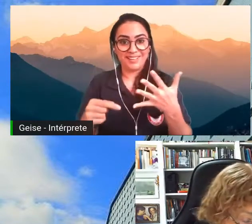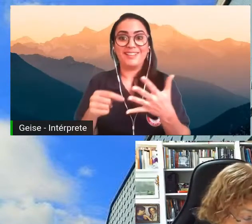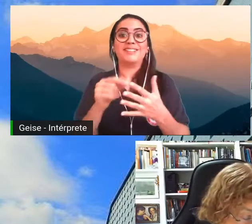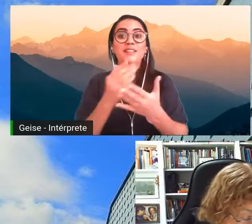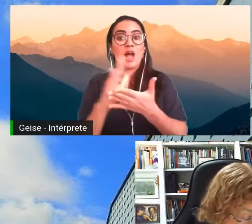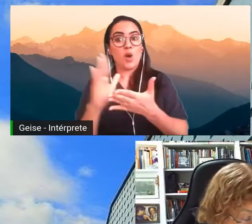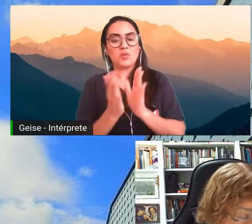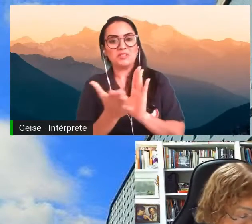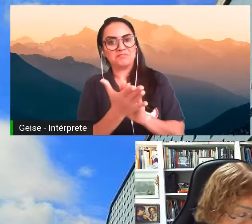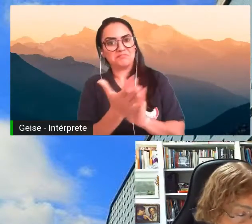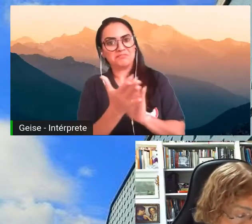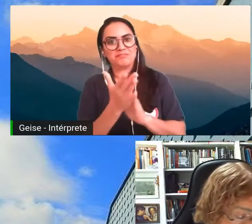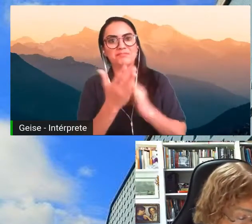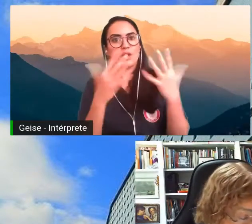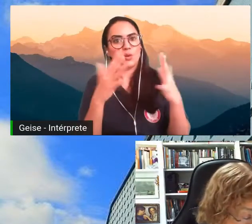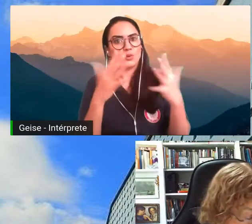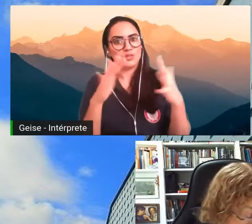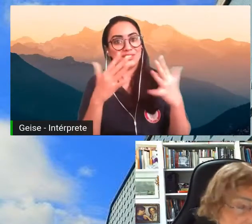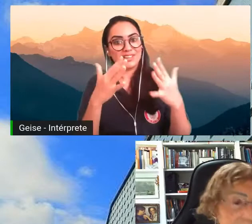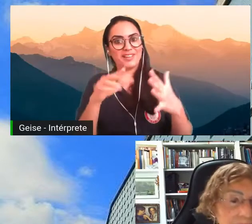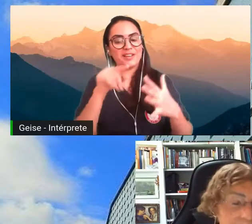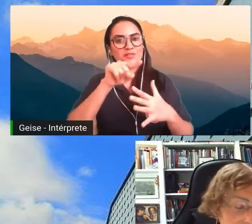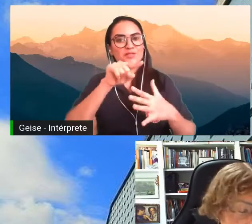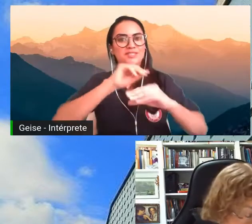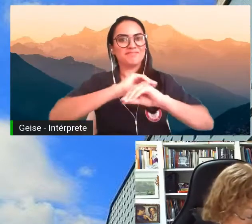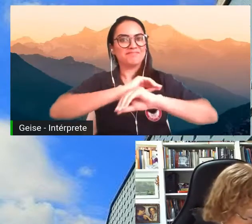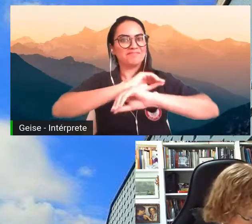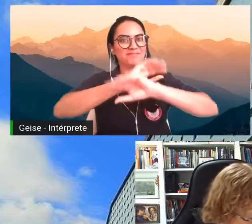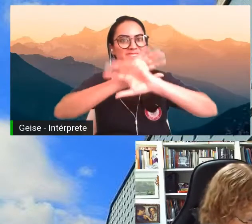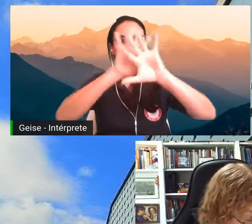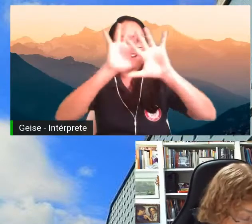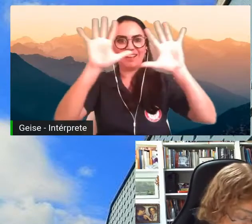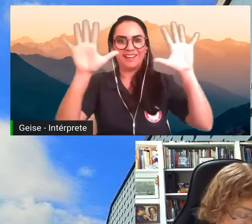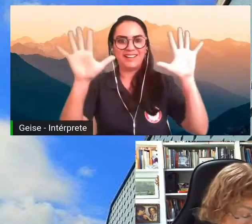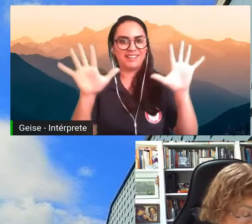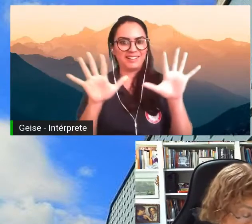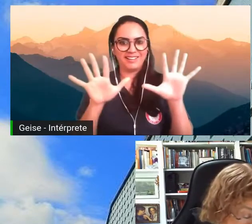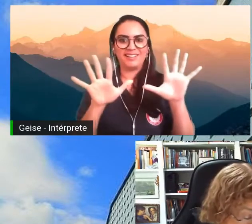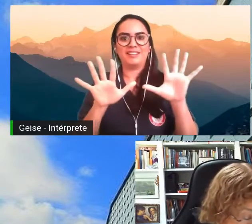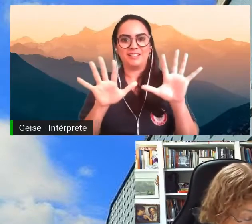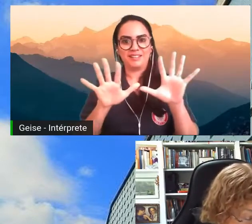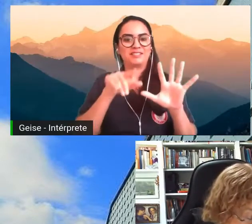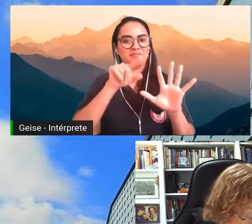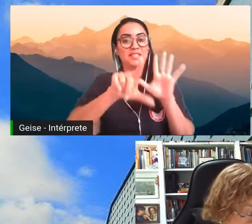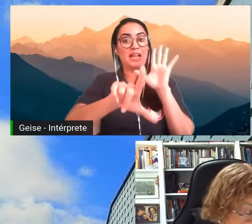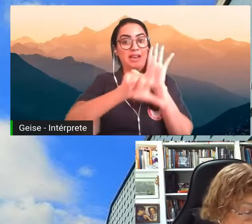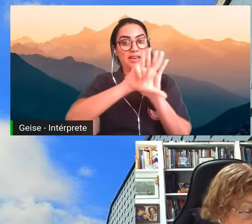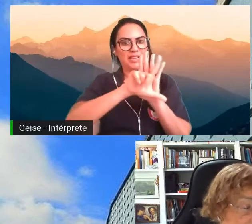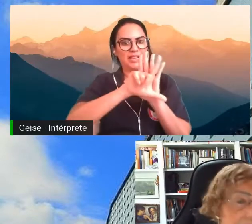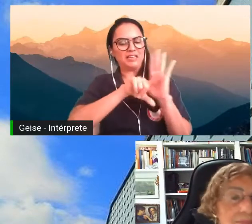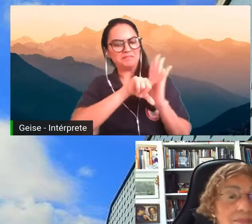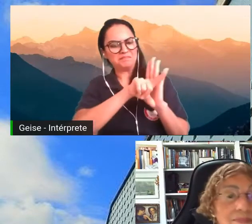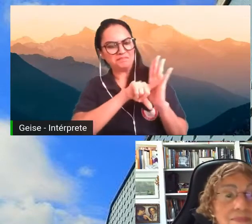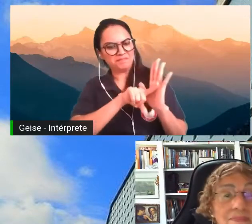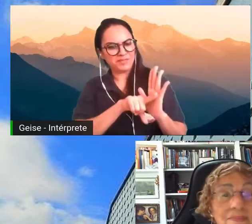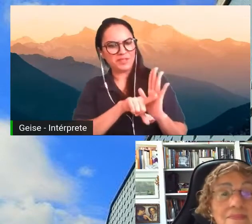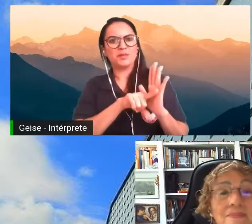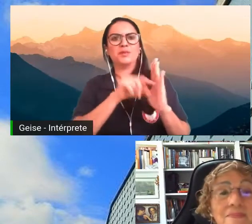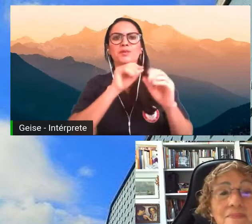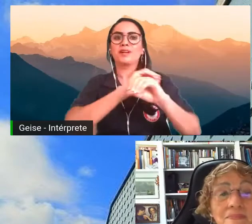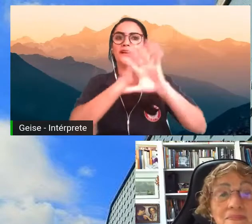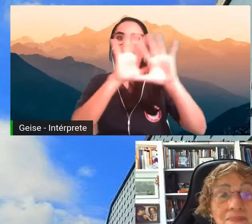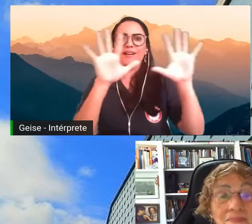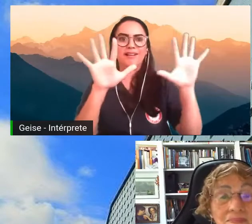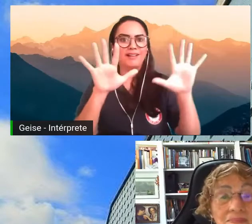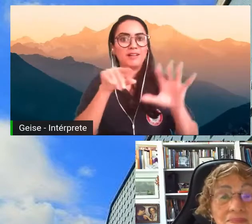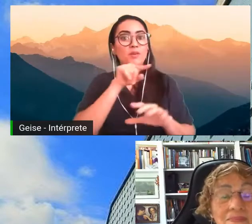lucidez, pela clareza da análise termo a termo da legislação. Eu diria, professora, acho que a senhora ampliou um pouco